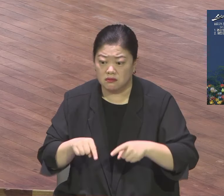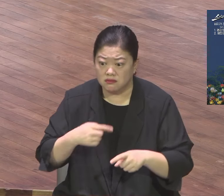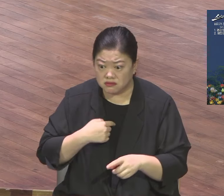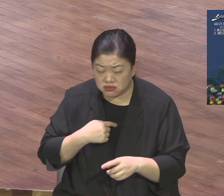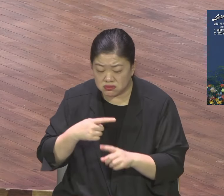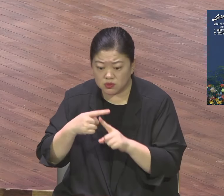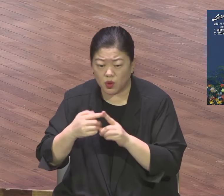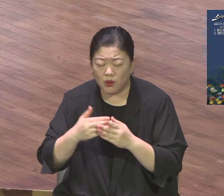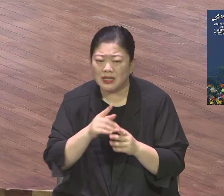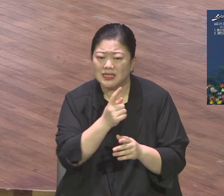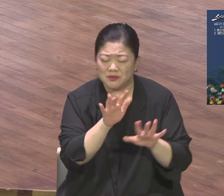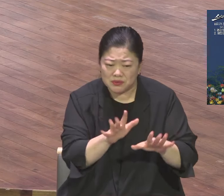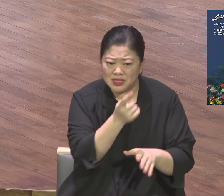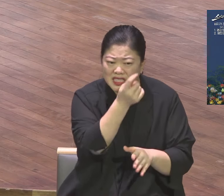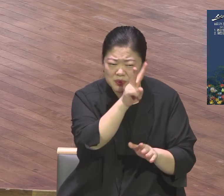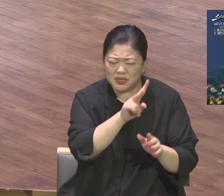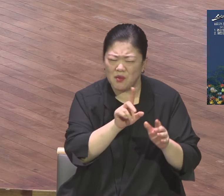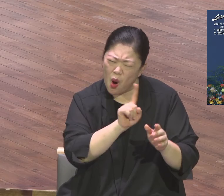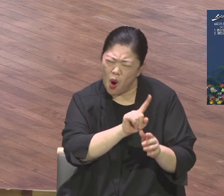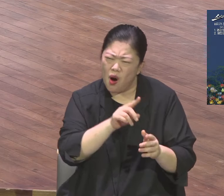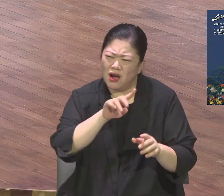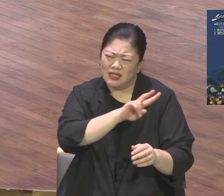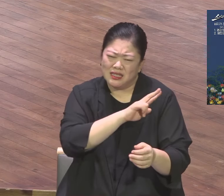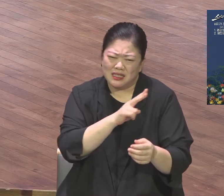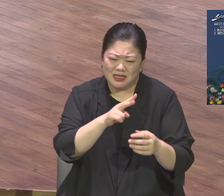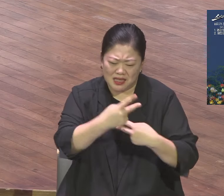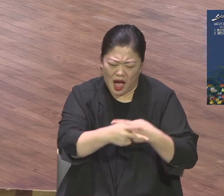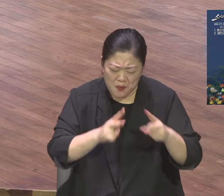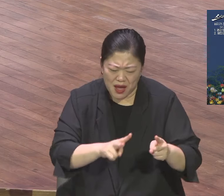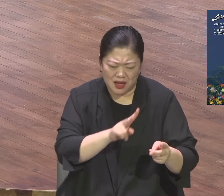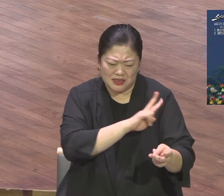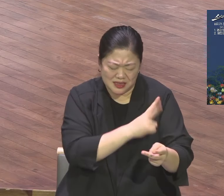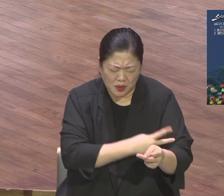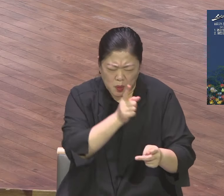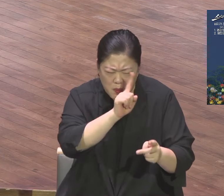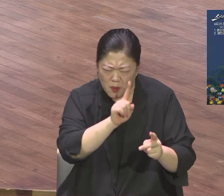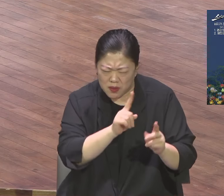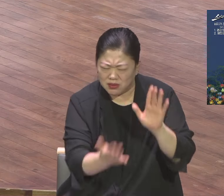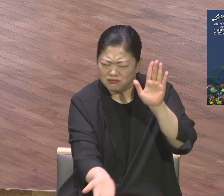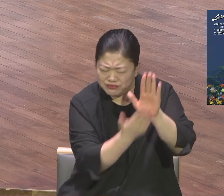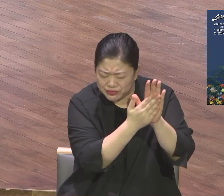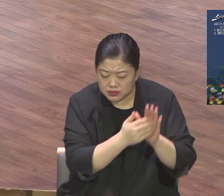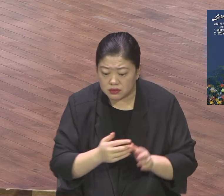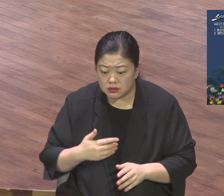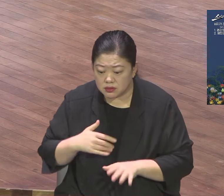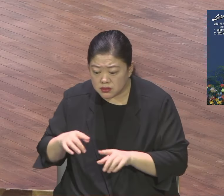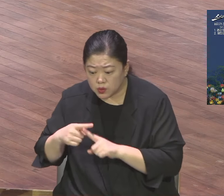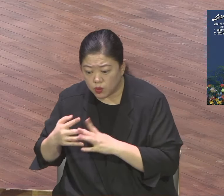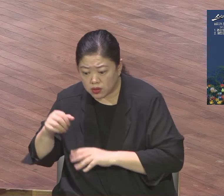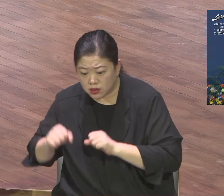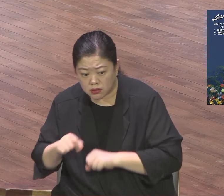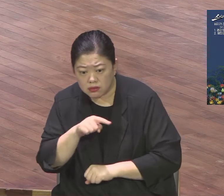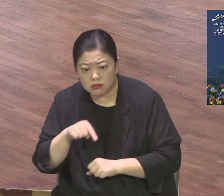우리 교단 안에서도 없습니다. 우리 교단 안에서 없다면 딴 데는 먹어주지도 않는 말입니다.